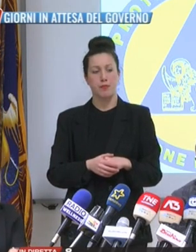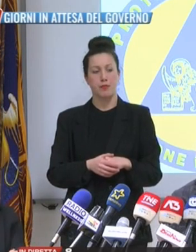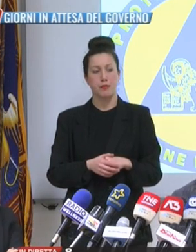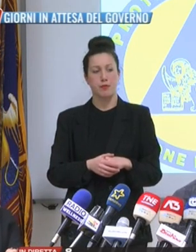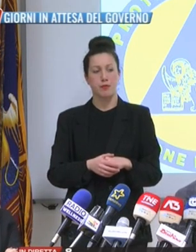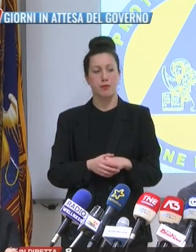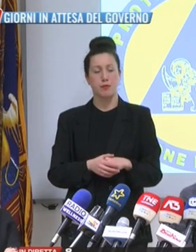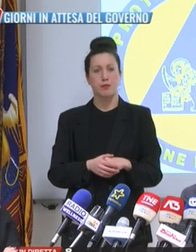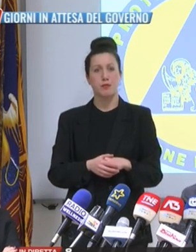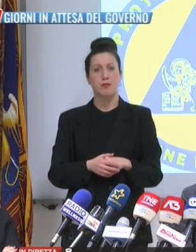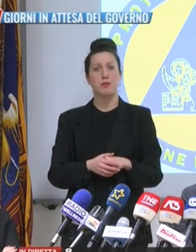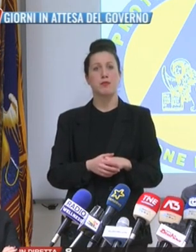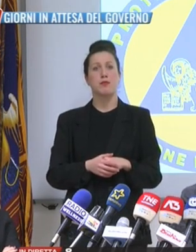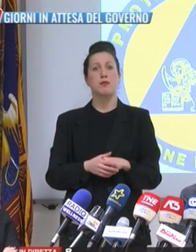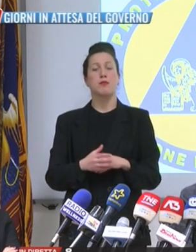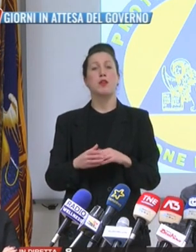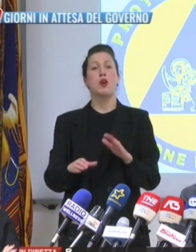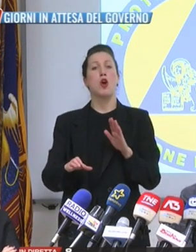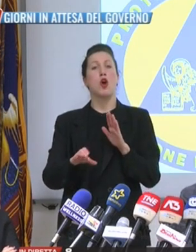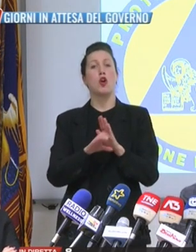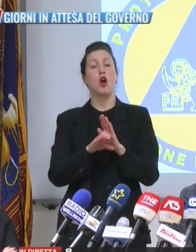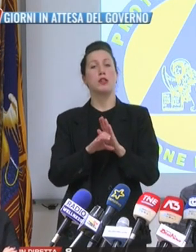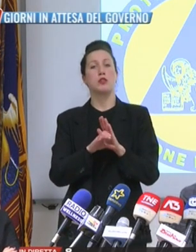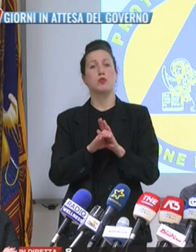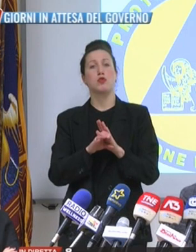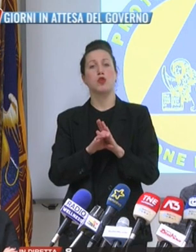il titolo quinto, perché Conte è andato a casa a dire questa frase.